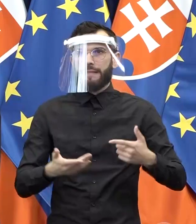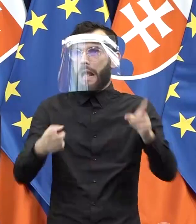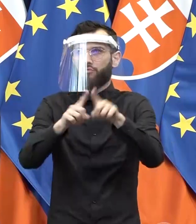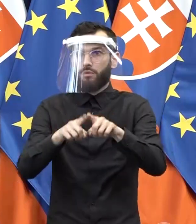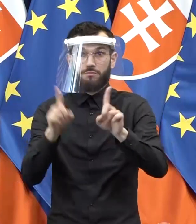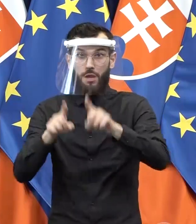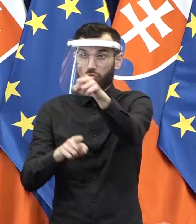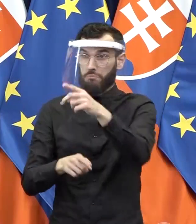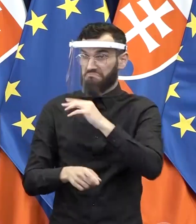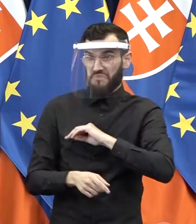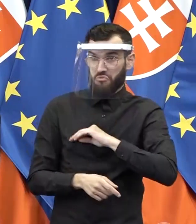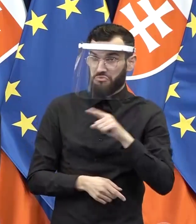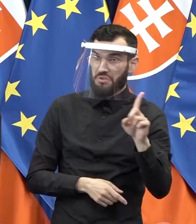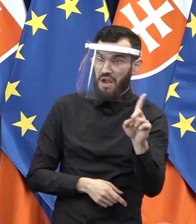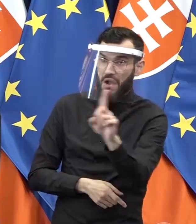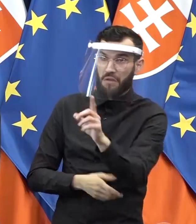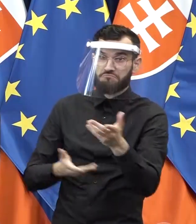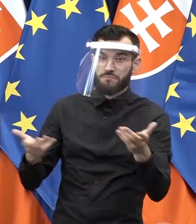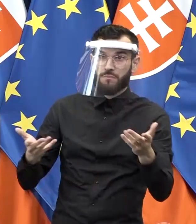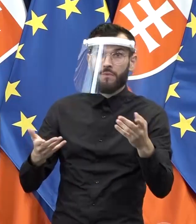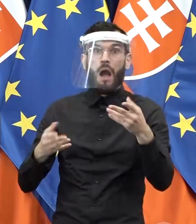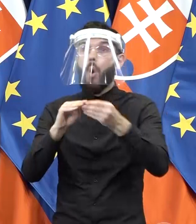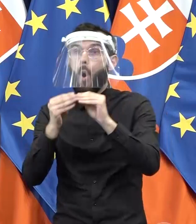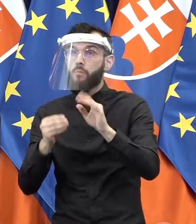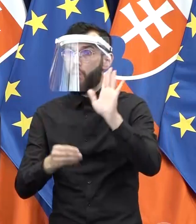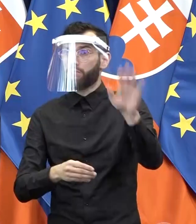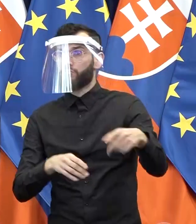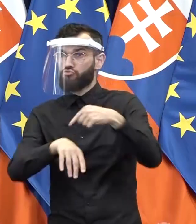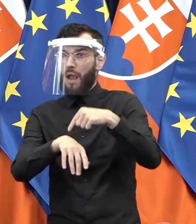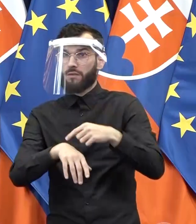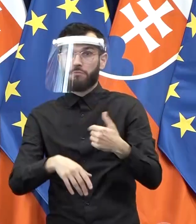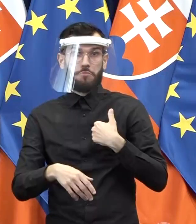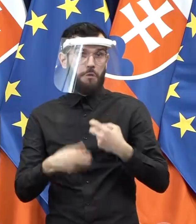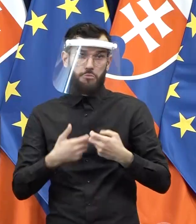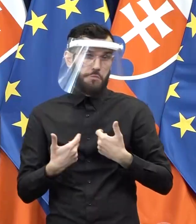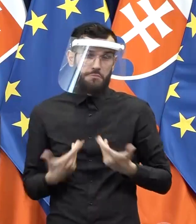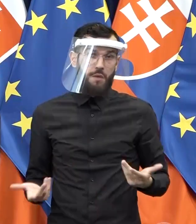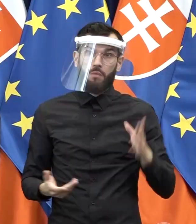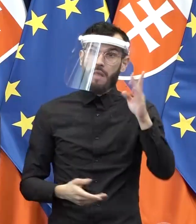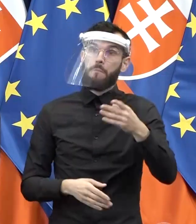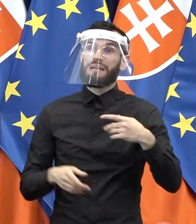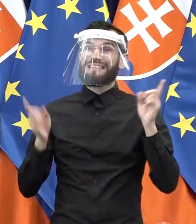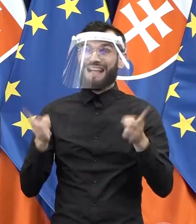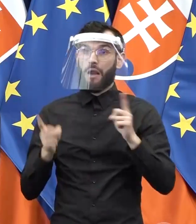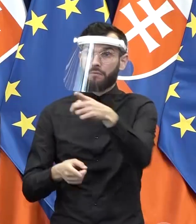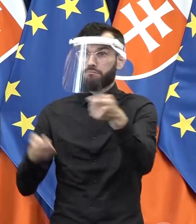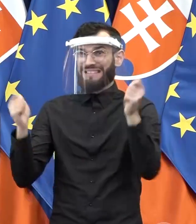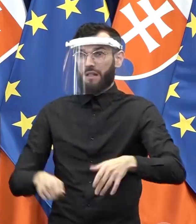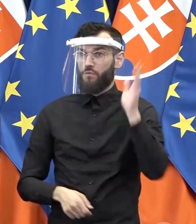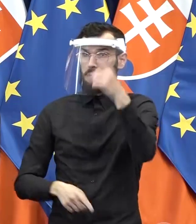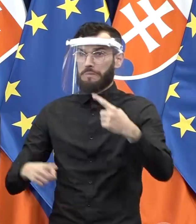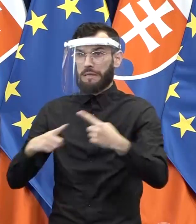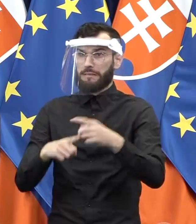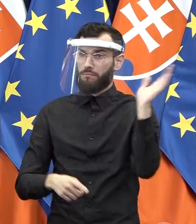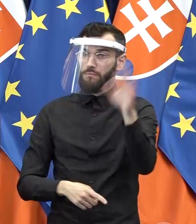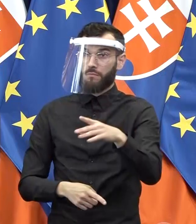niekto nebude dodržiavať pravidlá z pohľadu aj prevádzok obchodných, my máme najmenší problém vydať zákaž, že ich zadporíme do konca krízy.